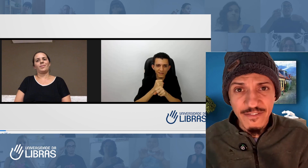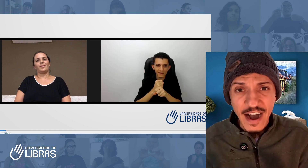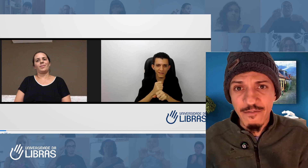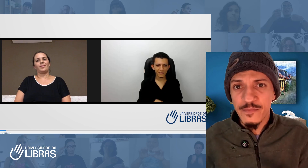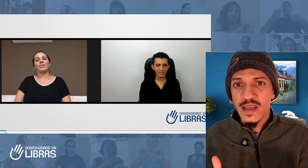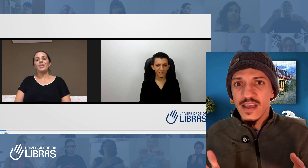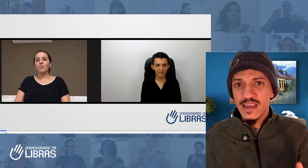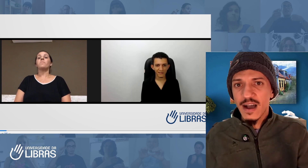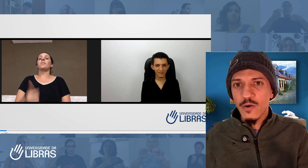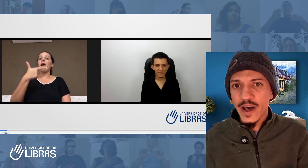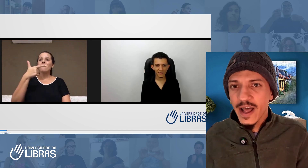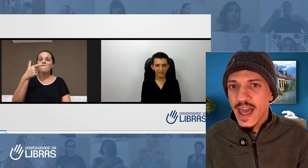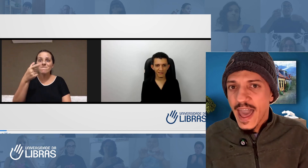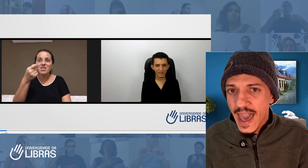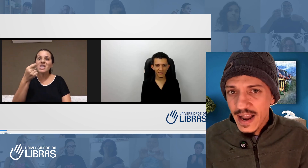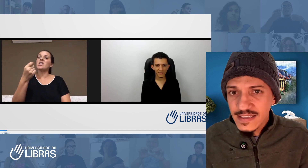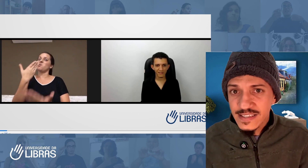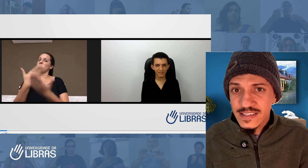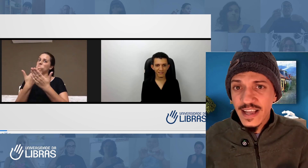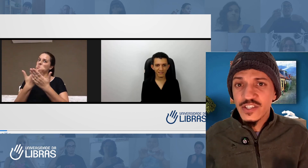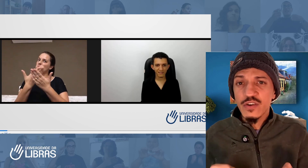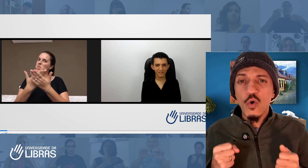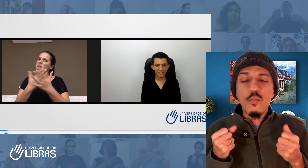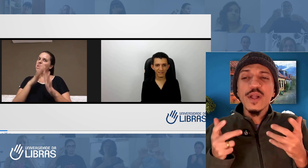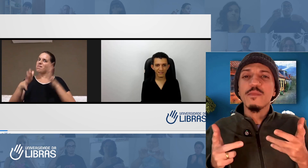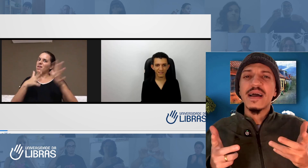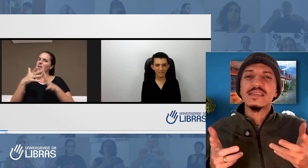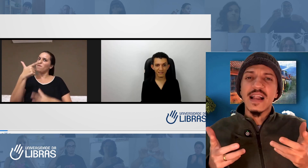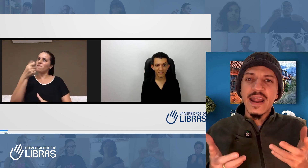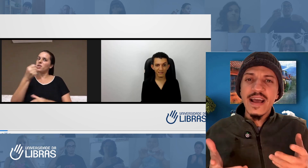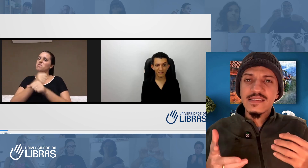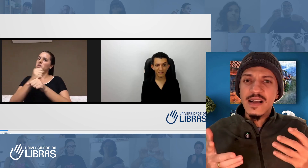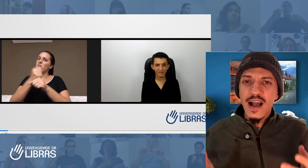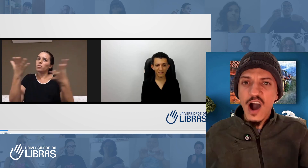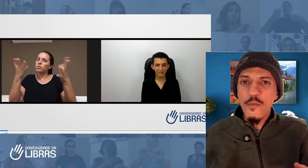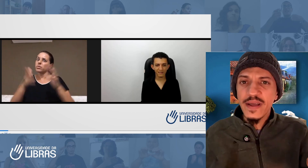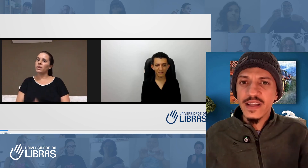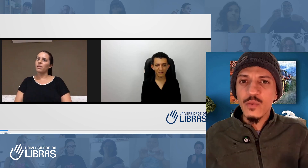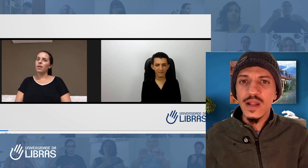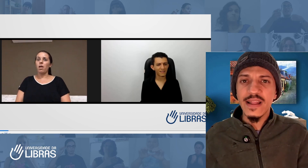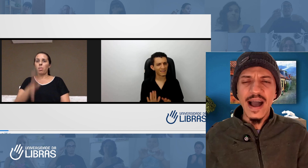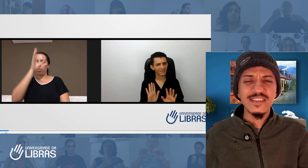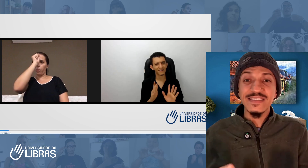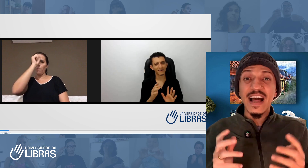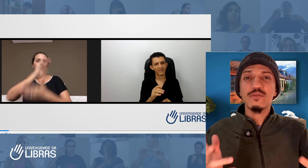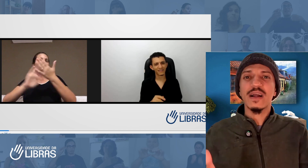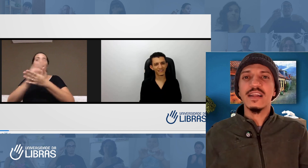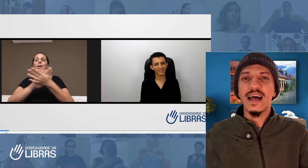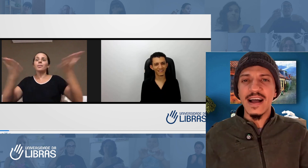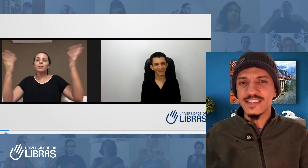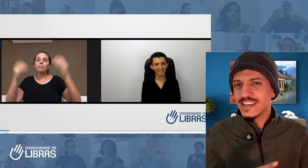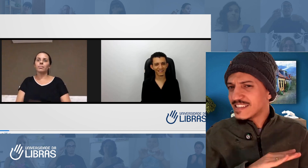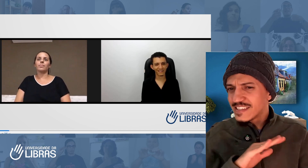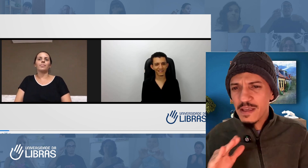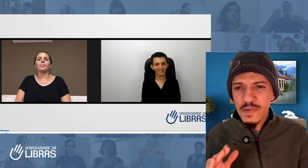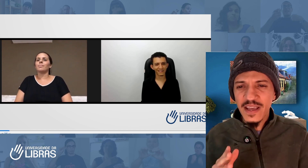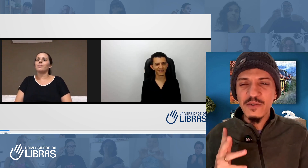travavam e agora ela se sente com muito mais clareza, calma e tranquilidade e naturalidade, sem medo e